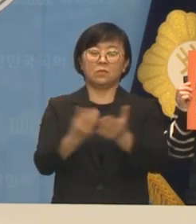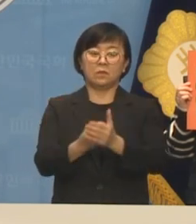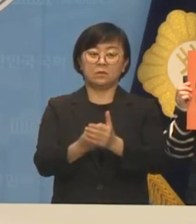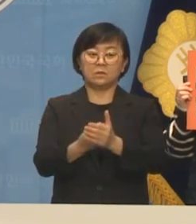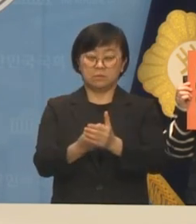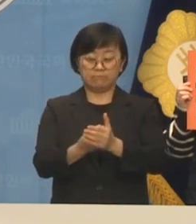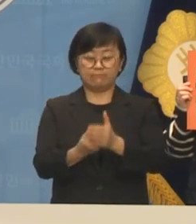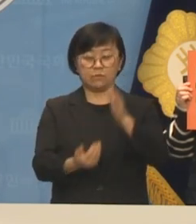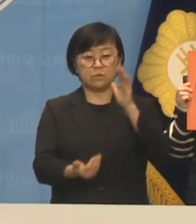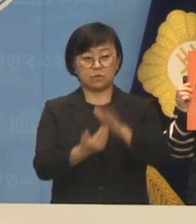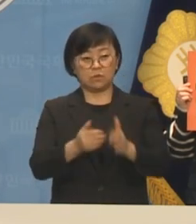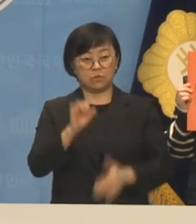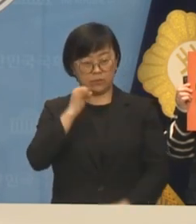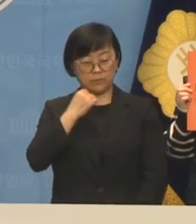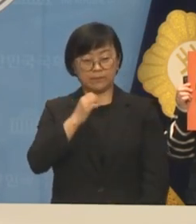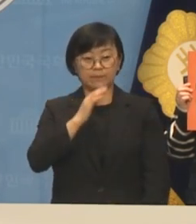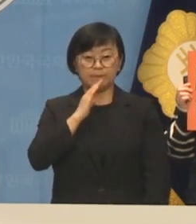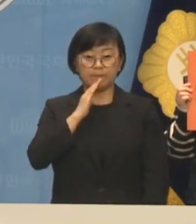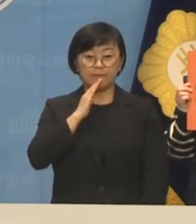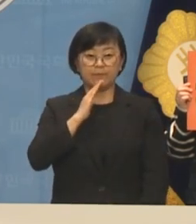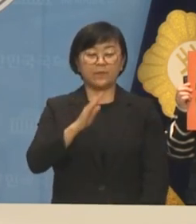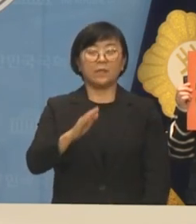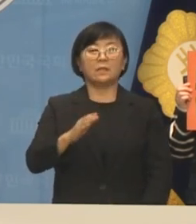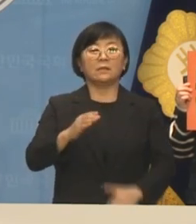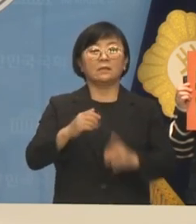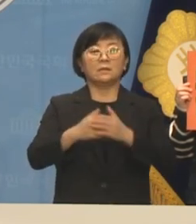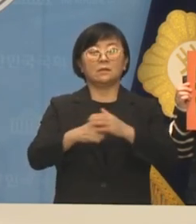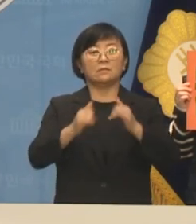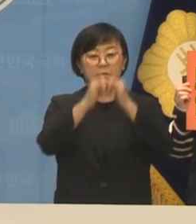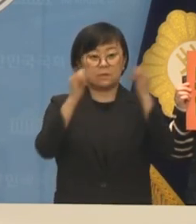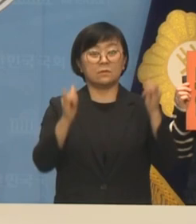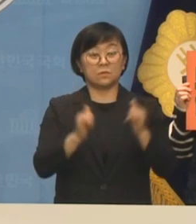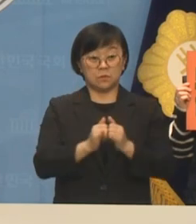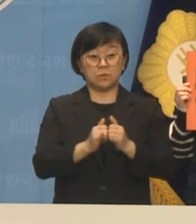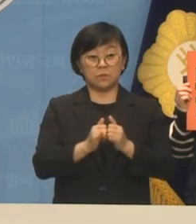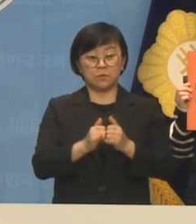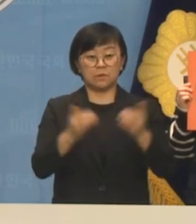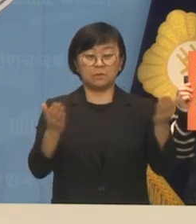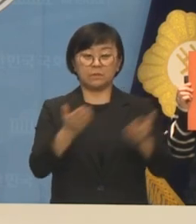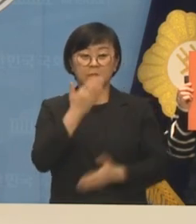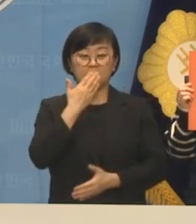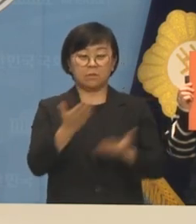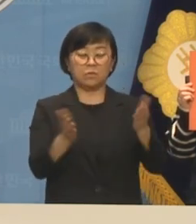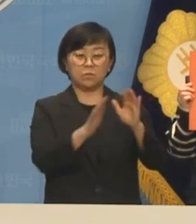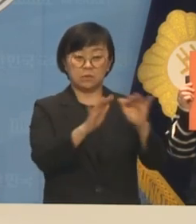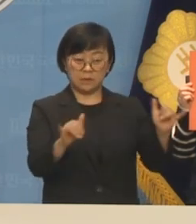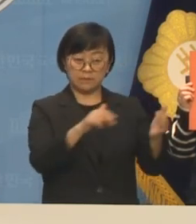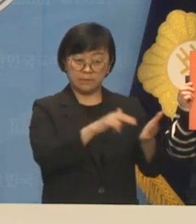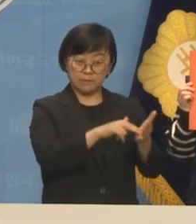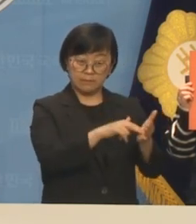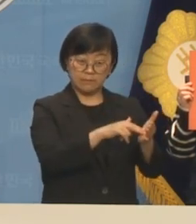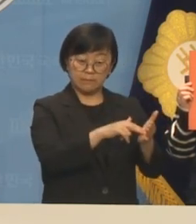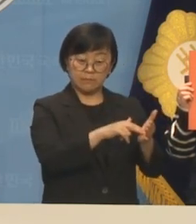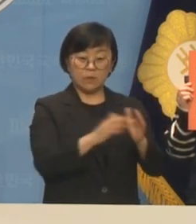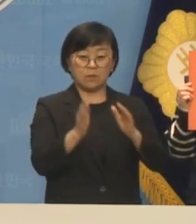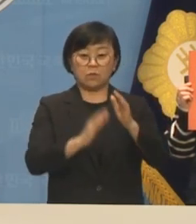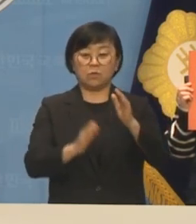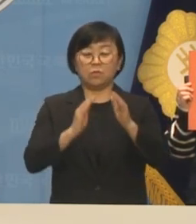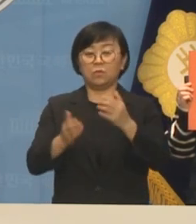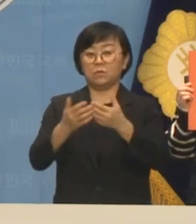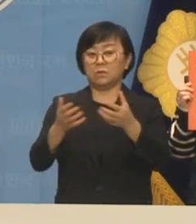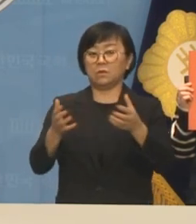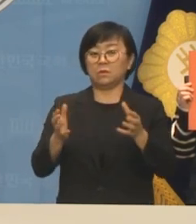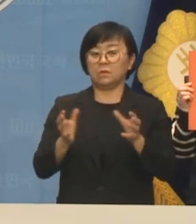이루기는 어렵습니다. 다만 최소한 사회적으로 일하고 있는 노동자들이